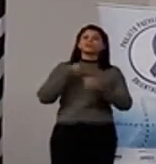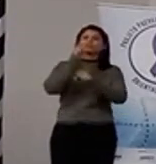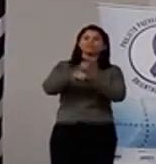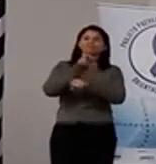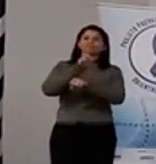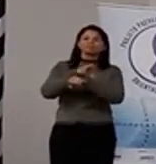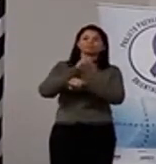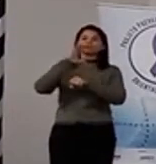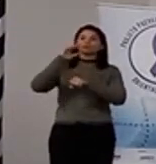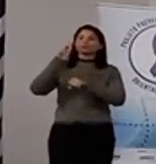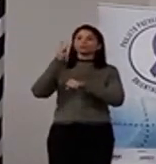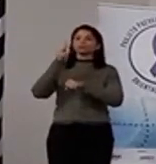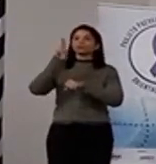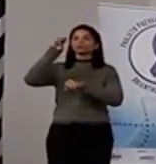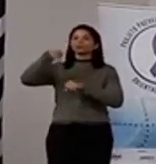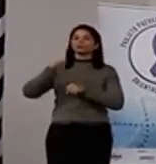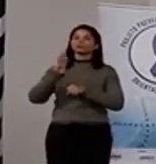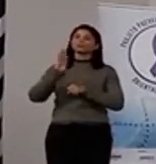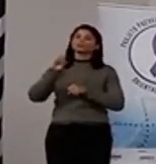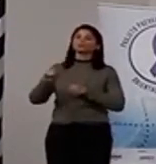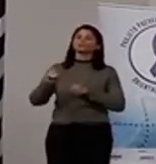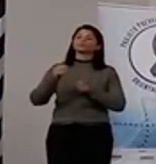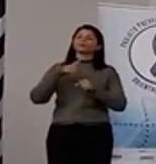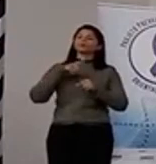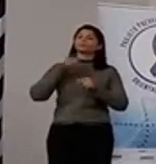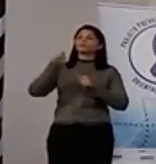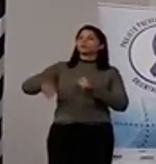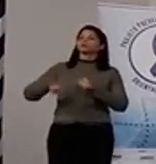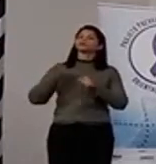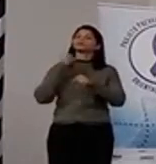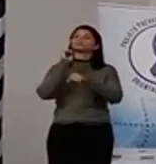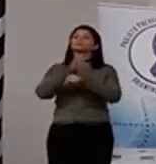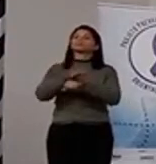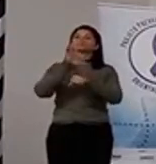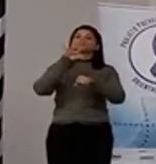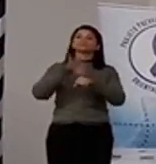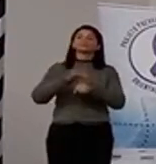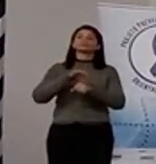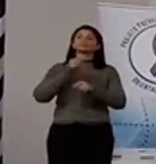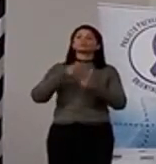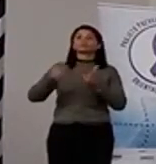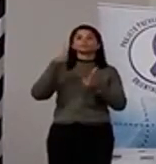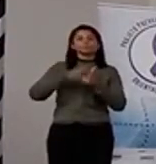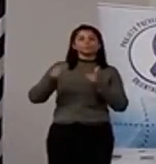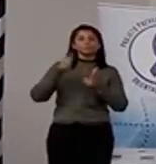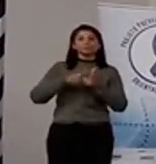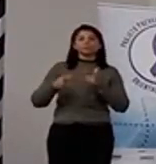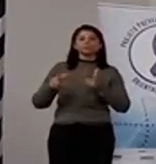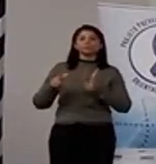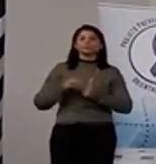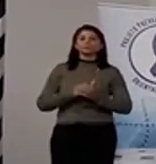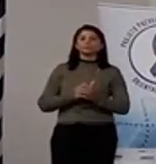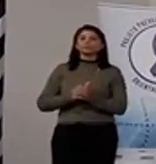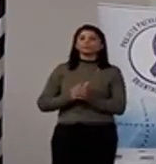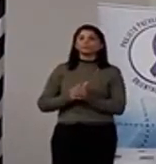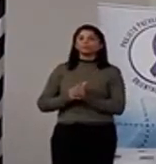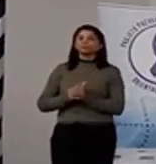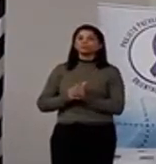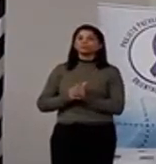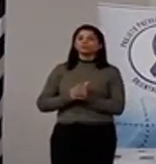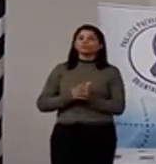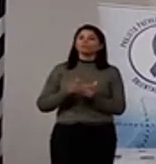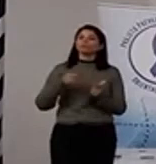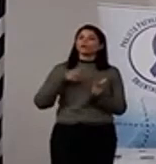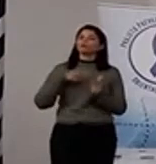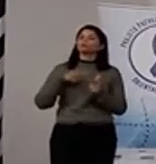pode provocar características autistas na criança quando ela é exposta de idade precoce a excesso de chumbo. Certo? Então, isso